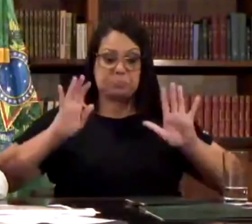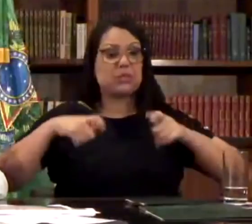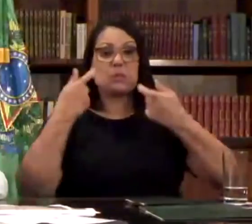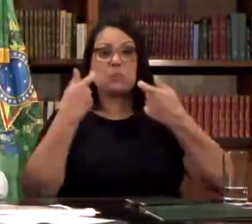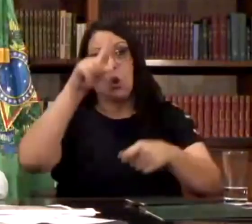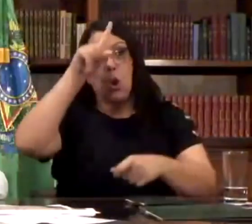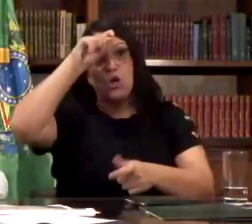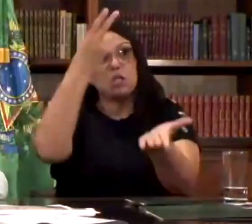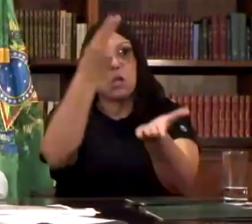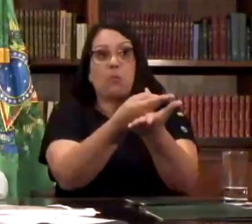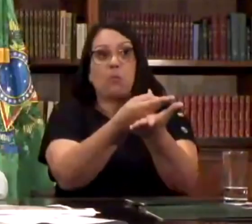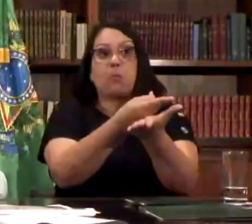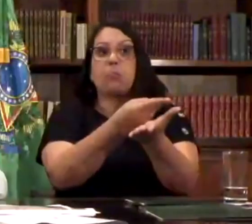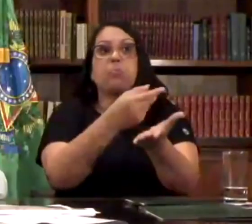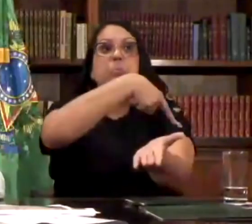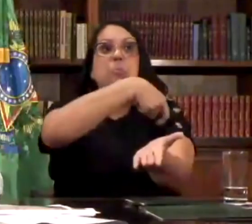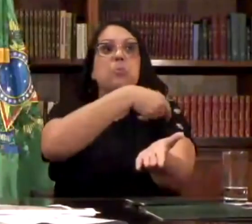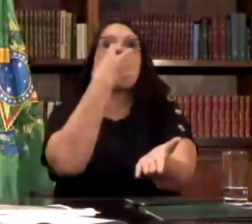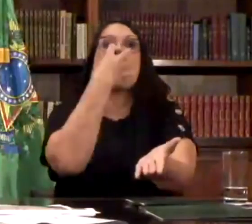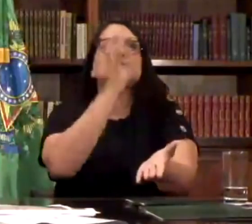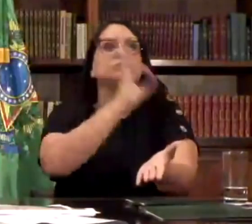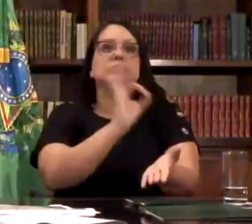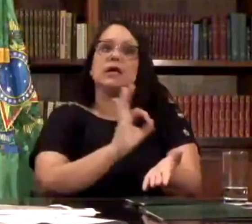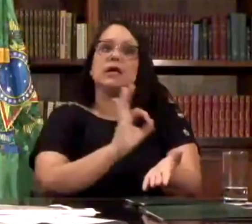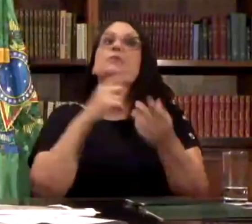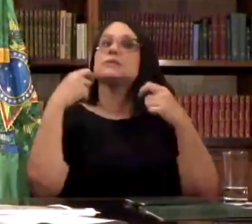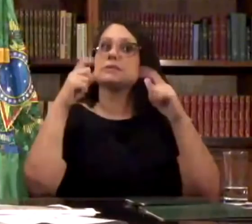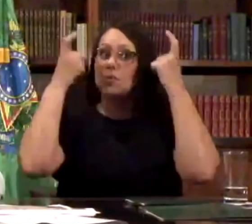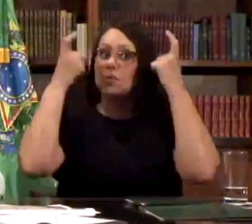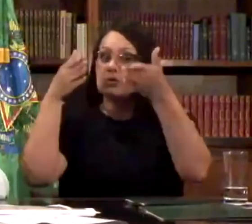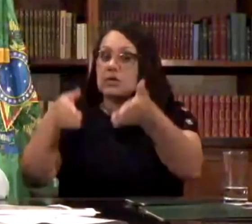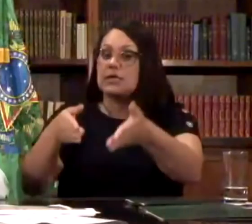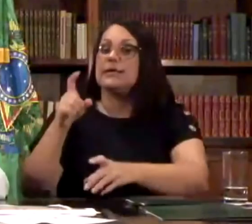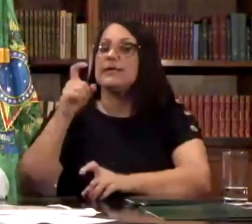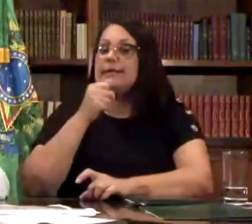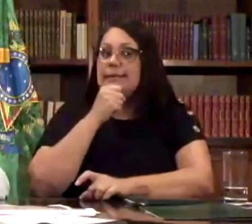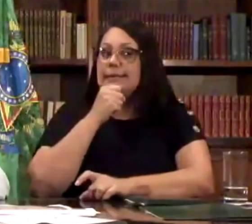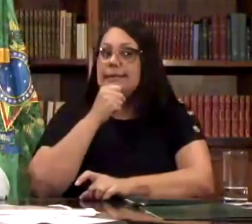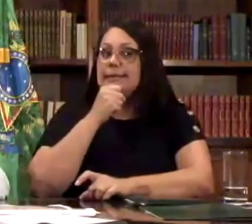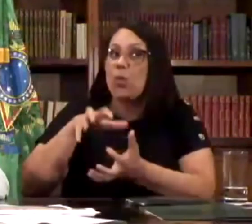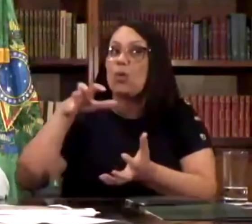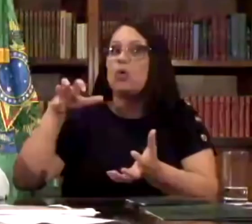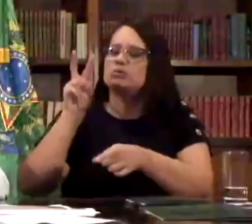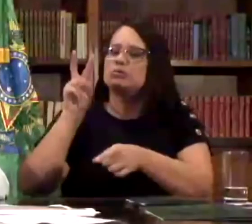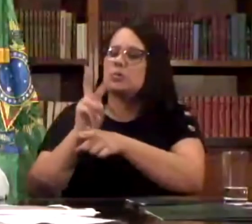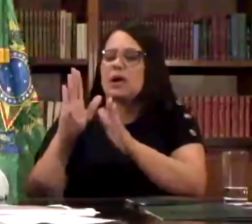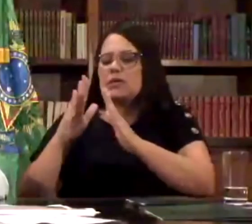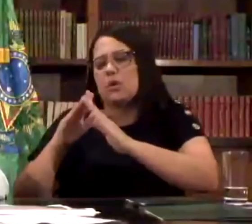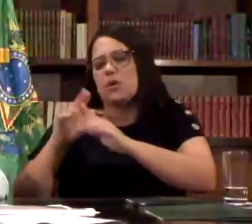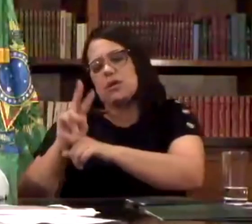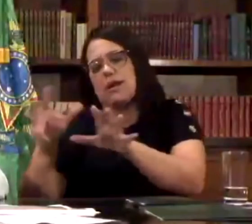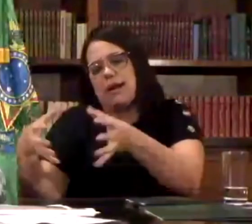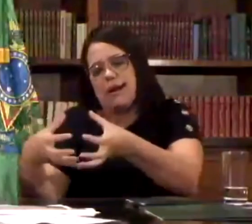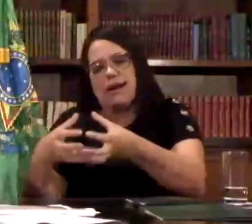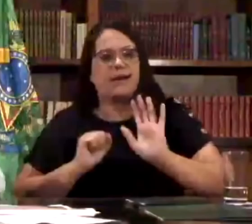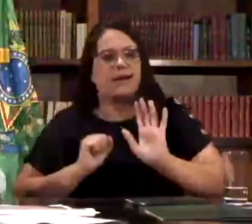casa, não tem que ter essa preocupação. A preocupação é com aquela pessoa mais idosa, né? Tratar bem em casa, deixar isolado num